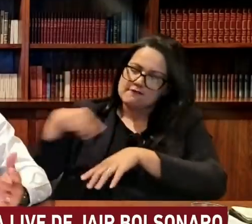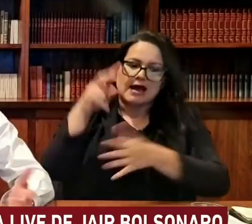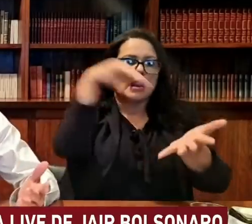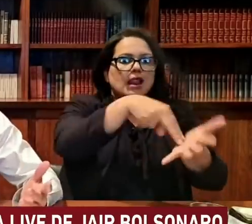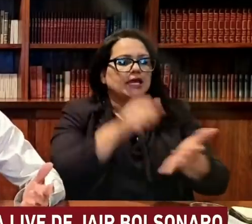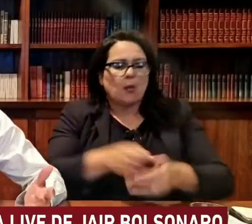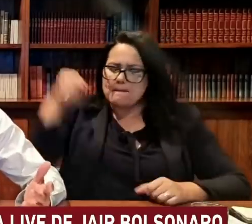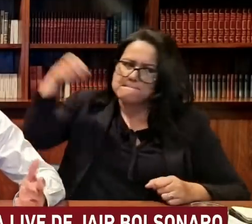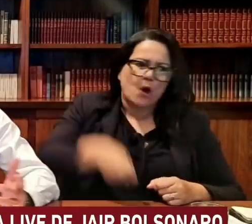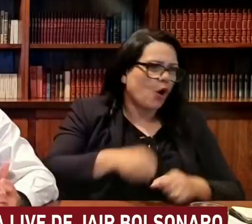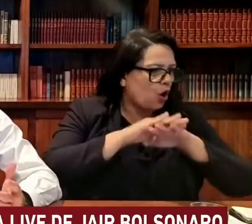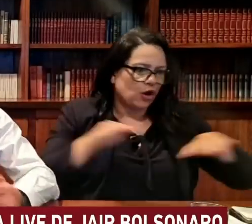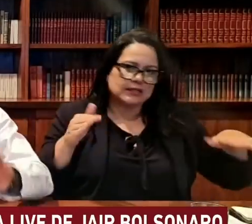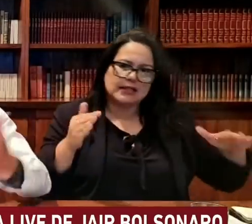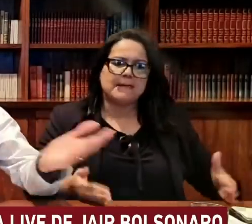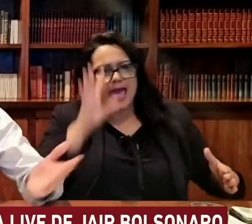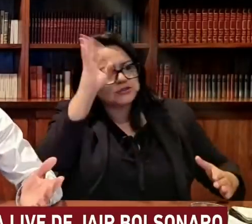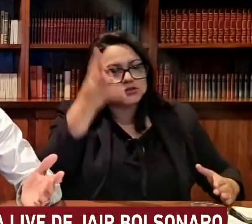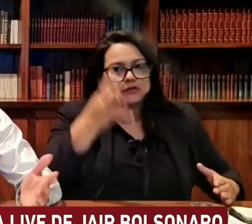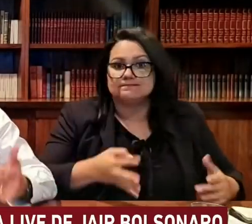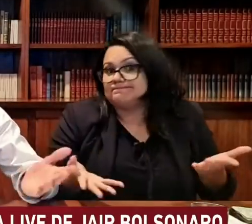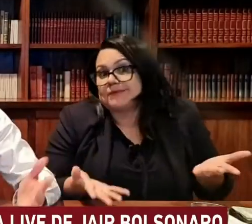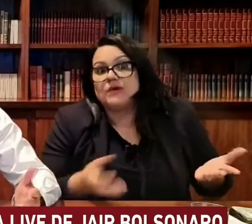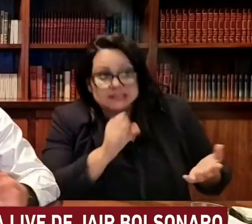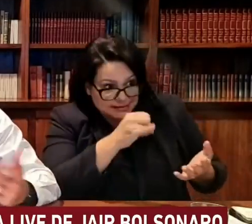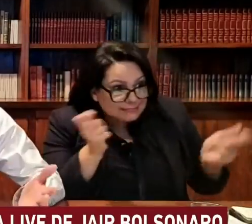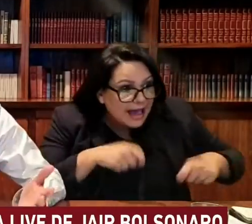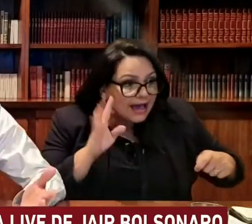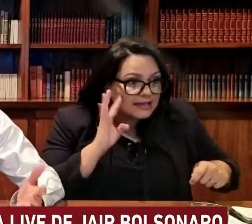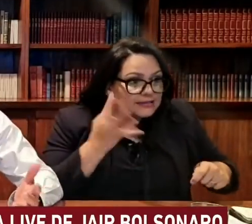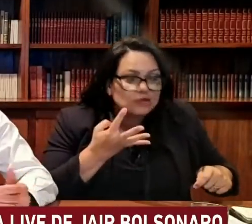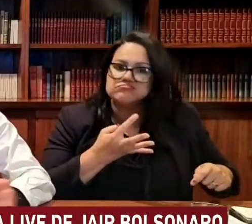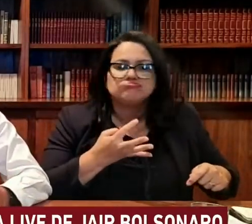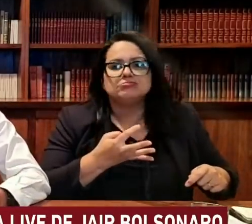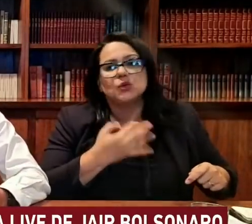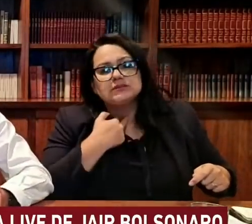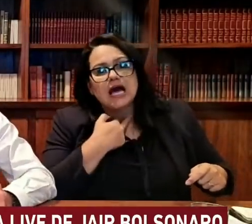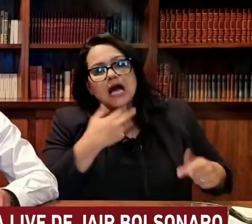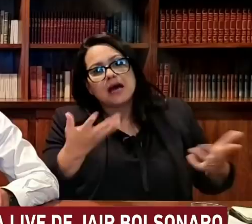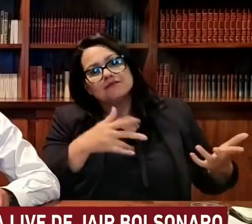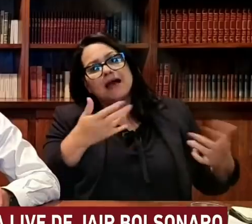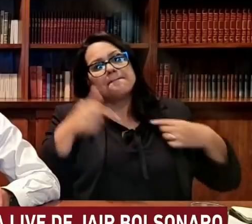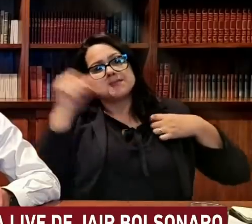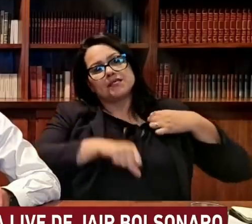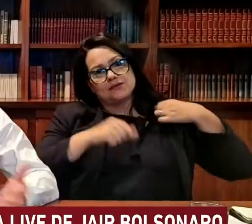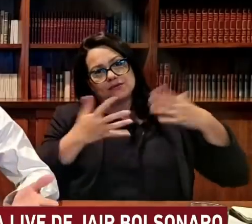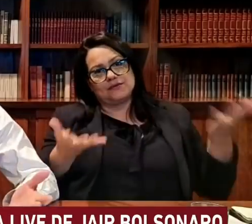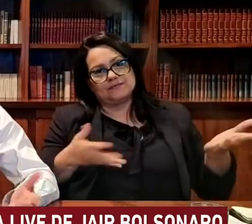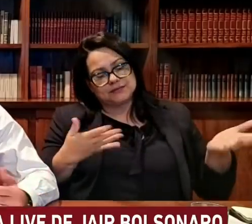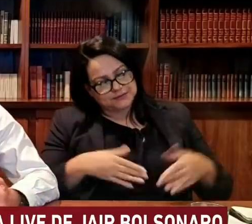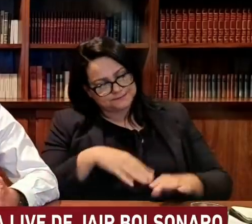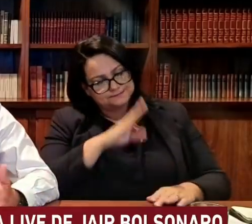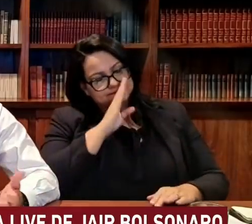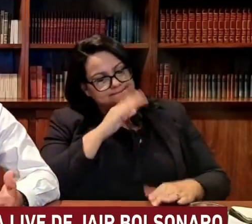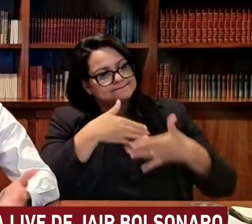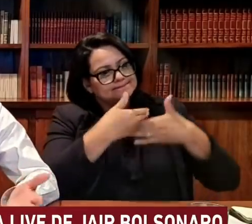mesa e resolva, não é assim. Até se resolver, você até faria, mas não vai resolver, vai piorar a situação. Estamos devagar aí, ou